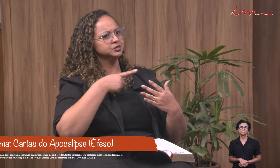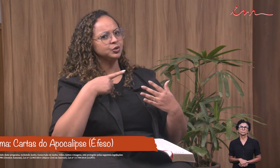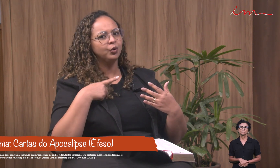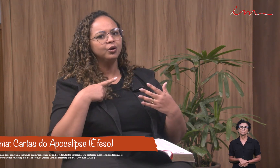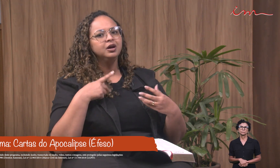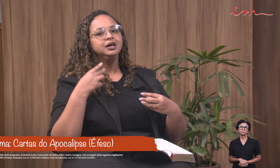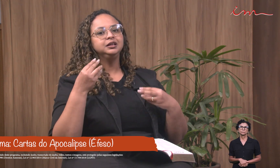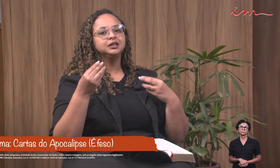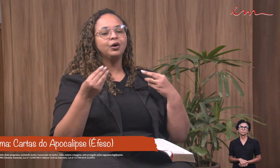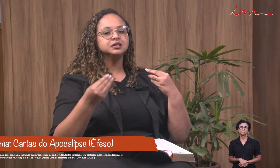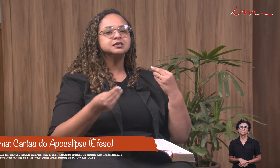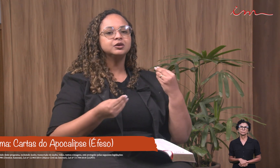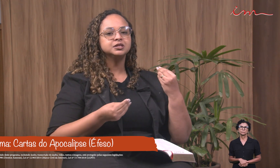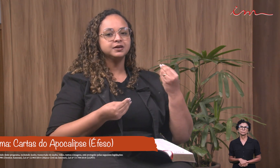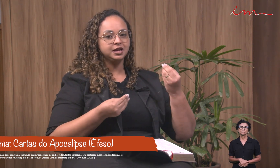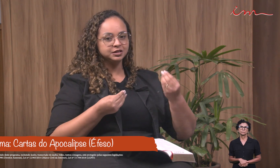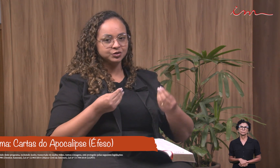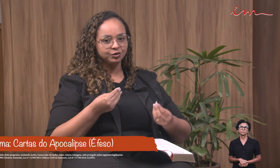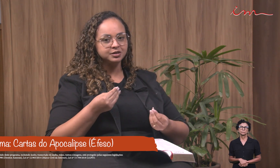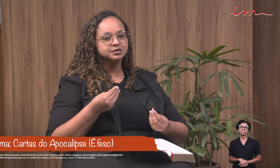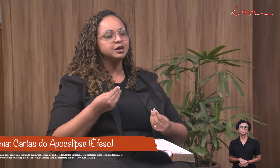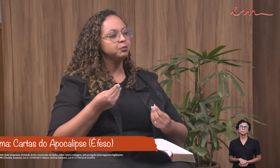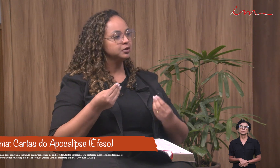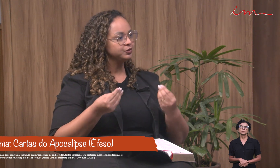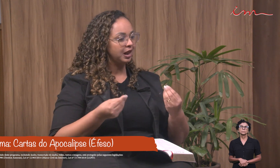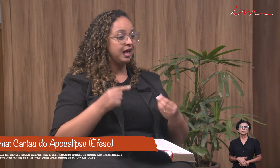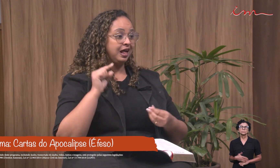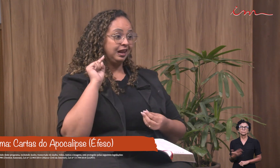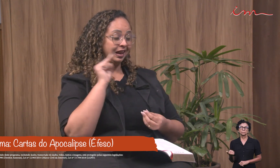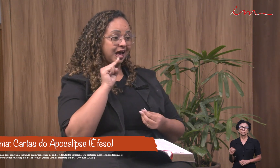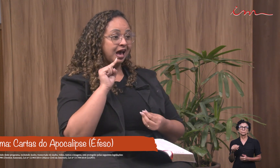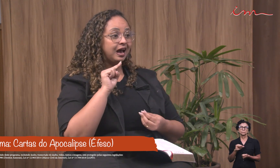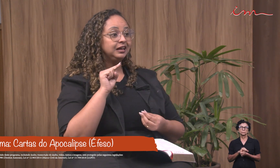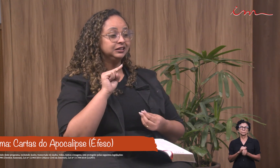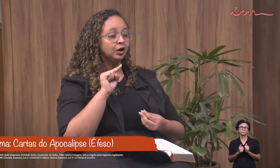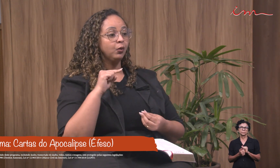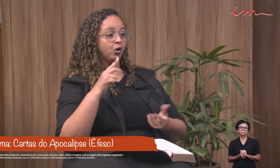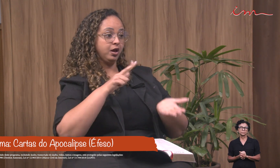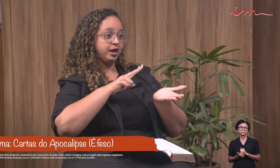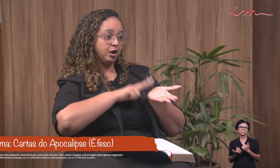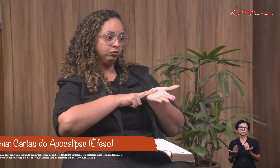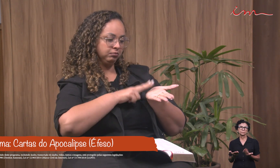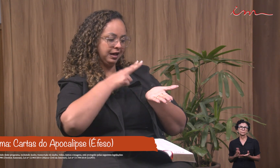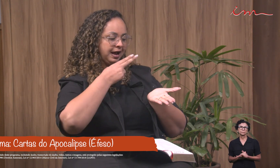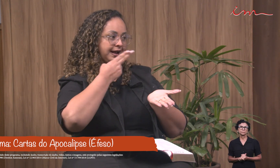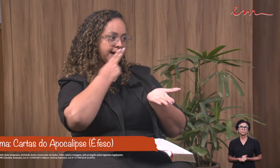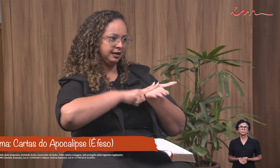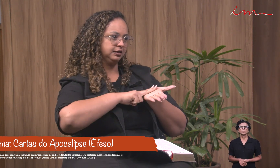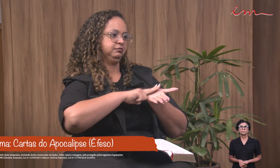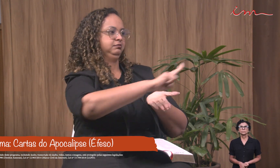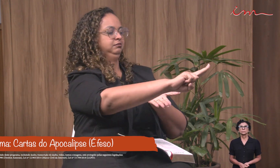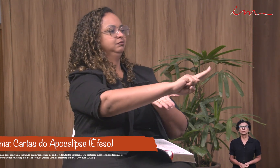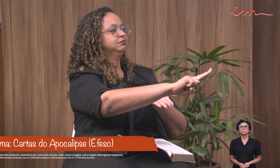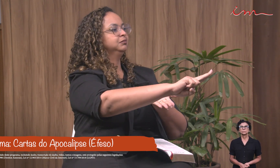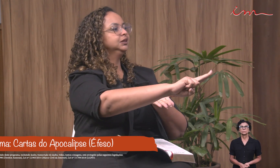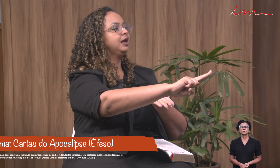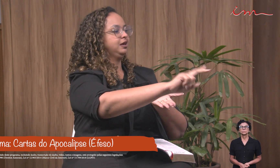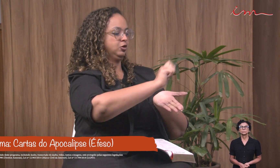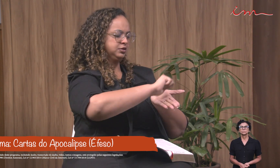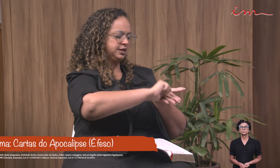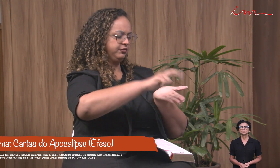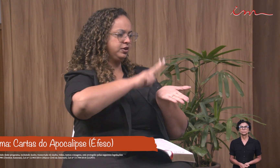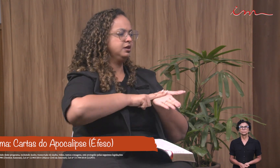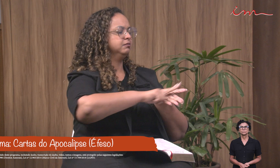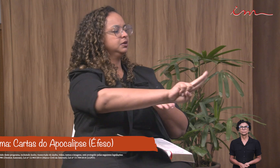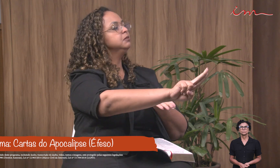um pastor. Então, essas são as variações que eu posso falar. Lá, então, ó, carta, mandei.